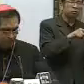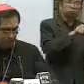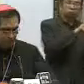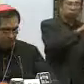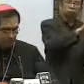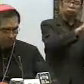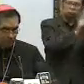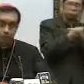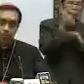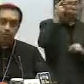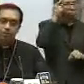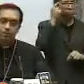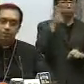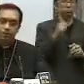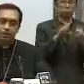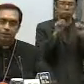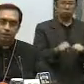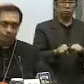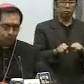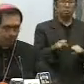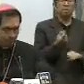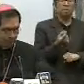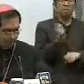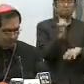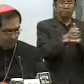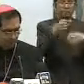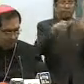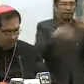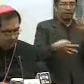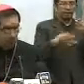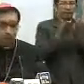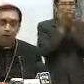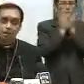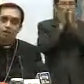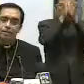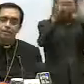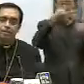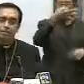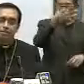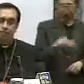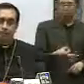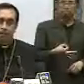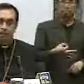corrupción de niños, informó Raúl Hernández.